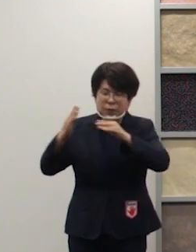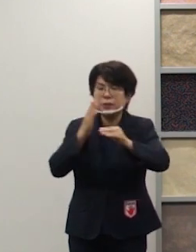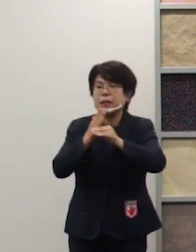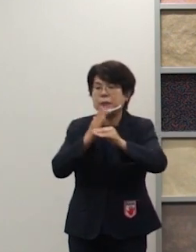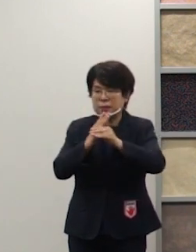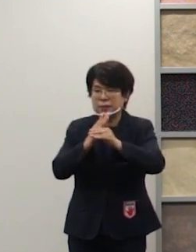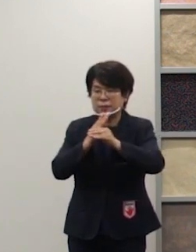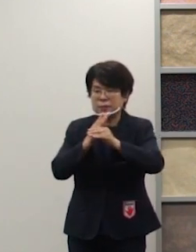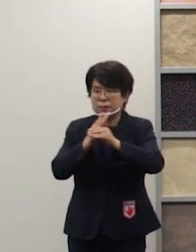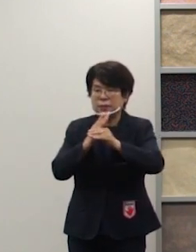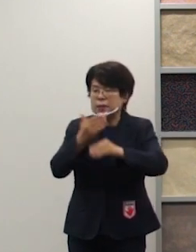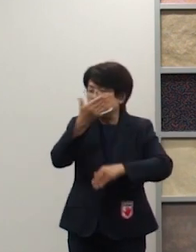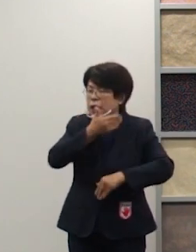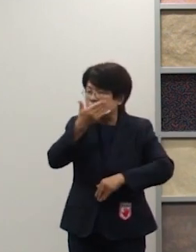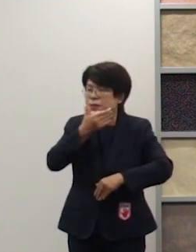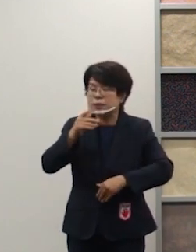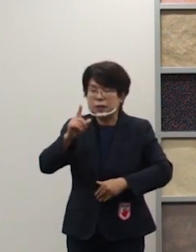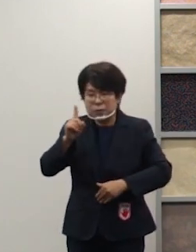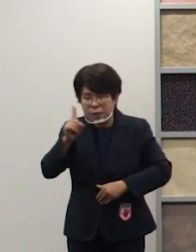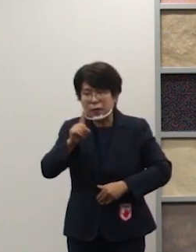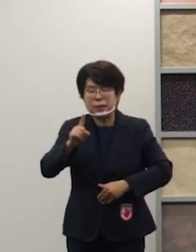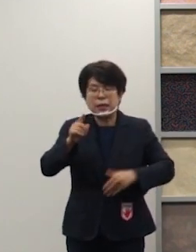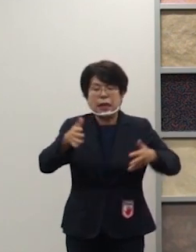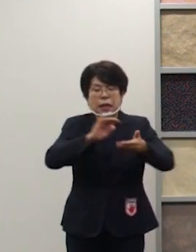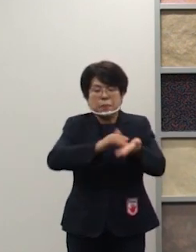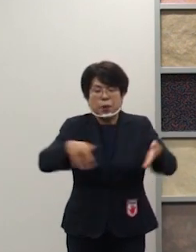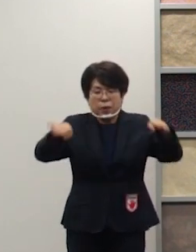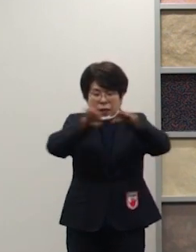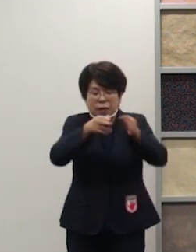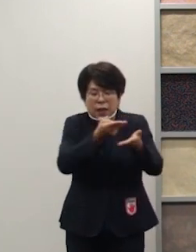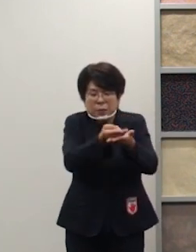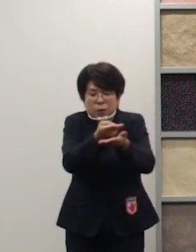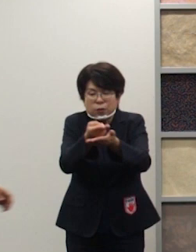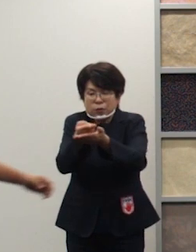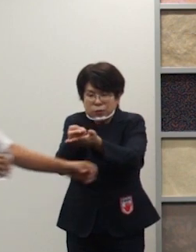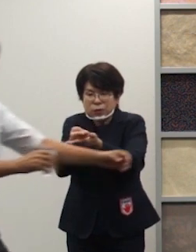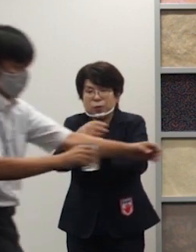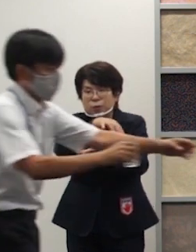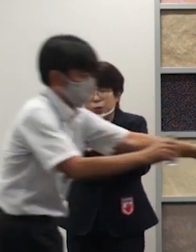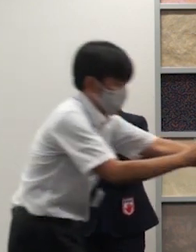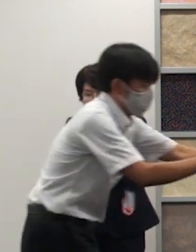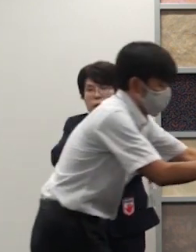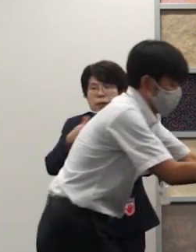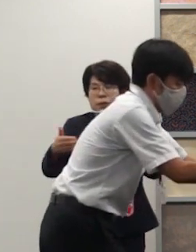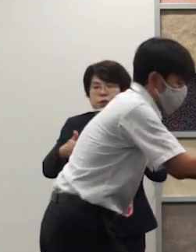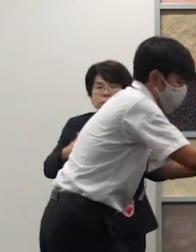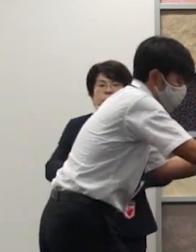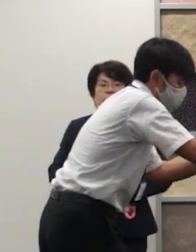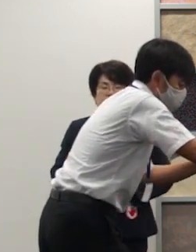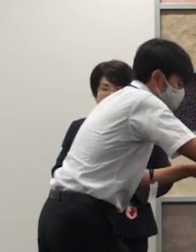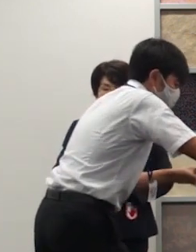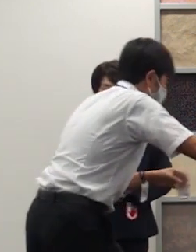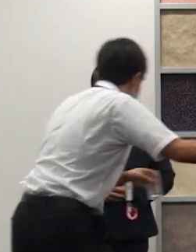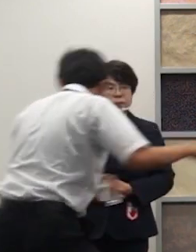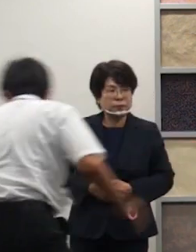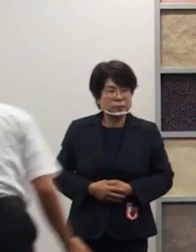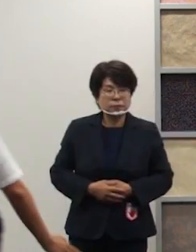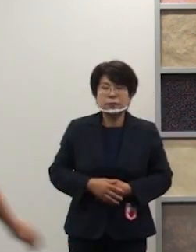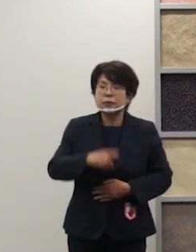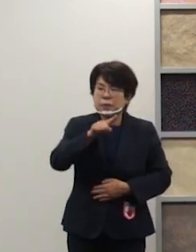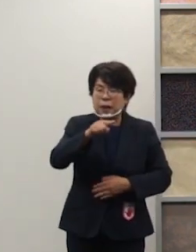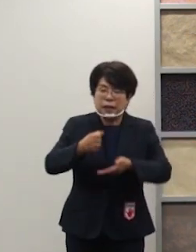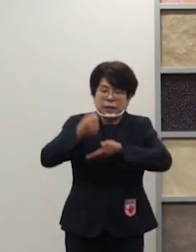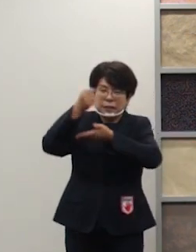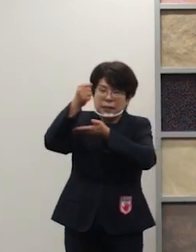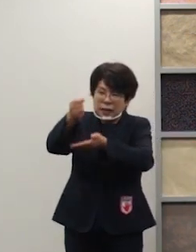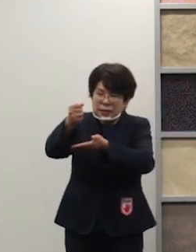んと確保するということが非常に大事ですので、その作業を先に進めさせていただいておりまして、重点医療機関についてはその後の財政措置に影響して